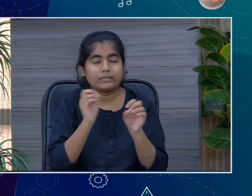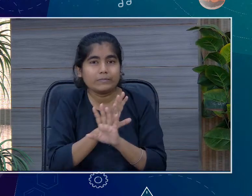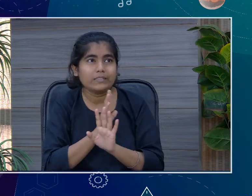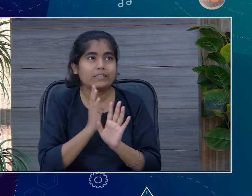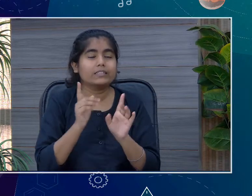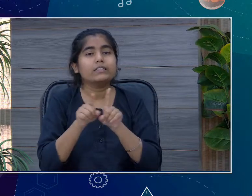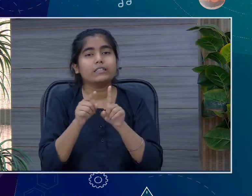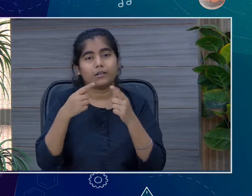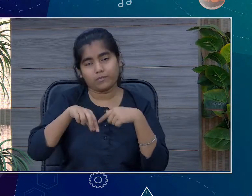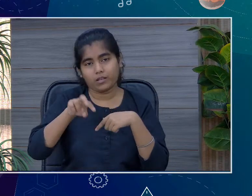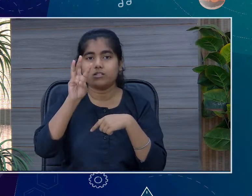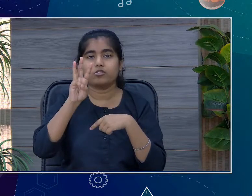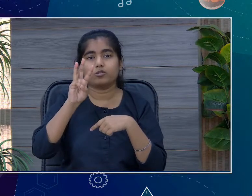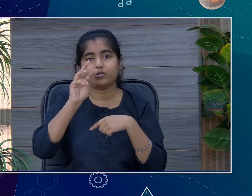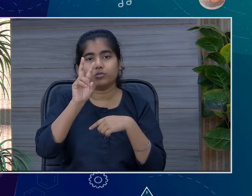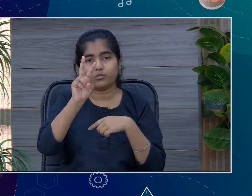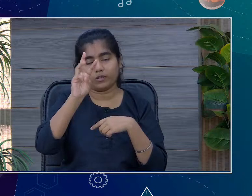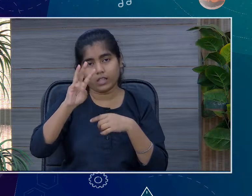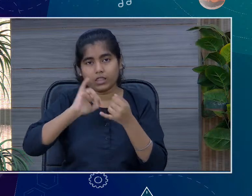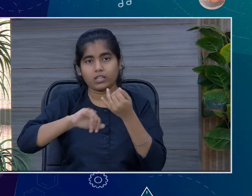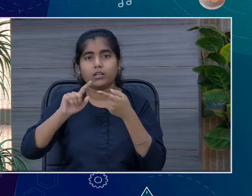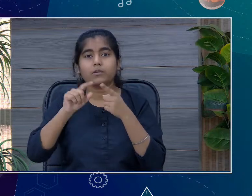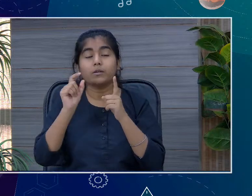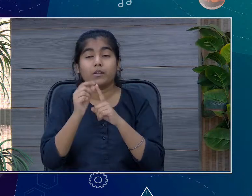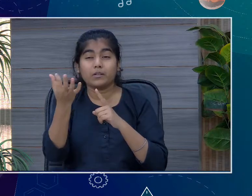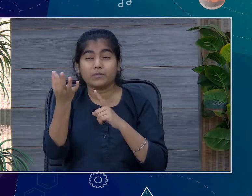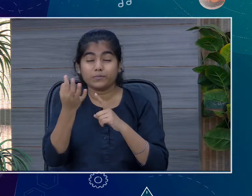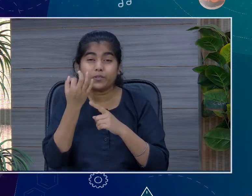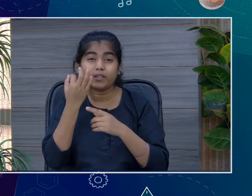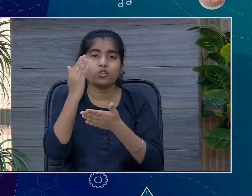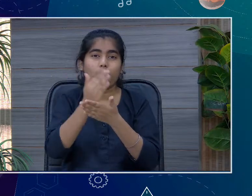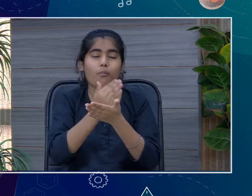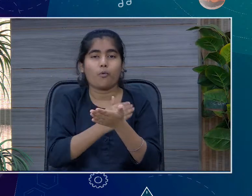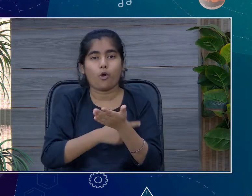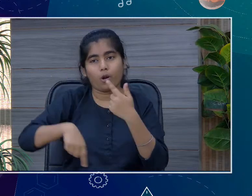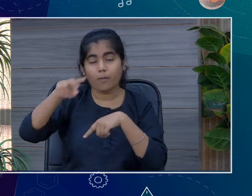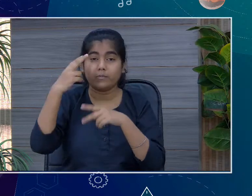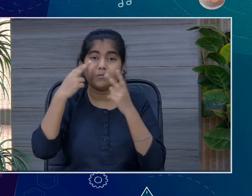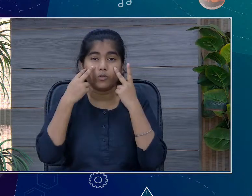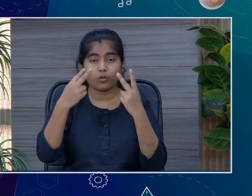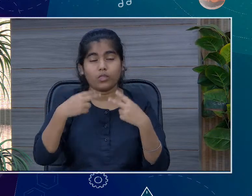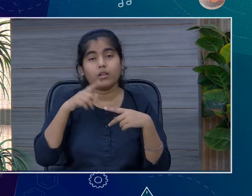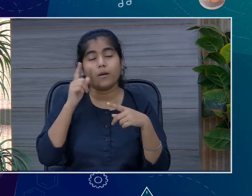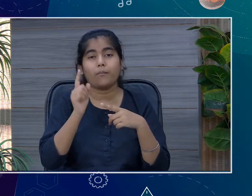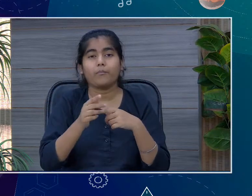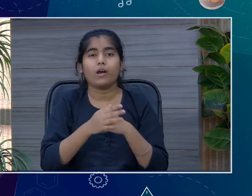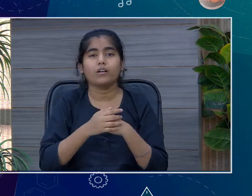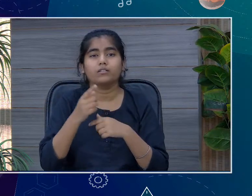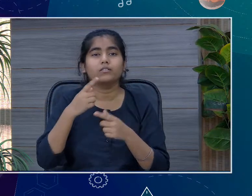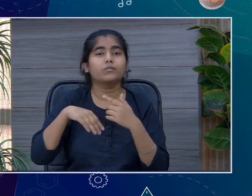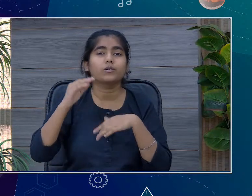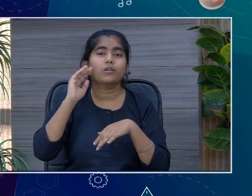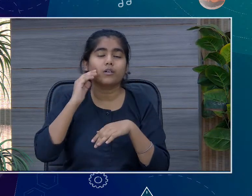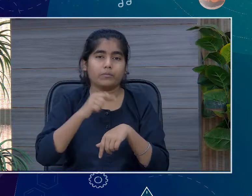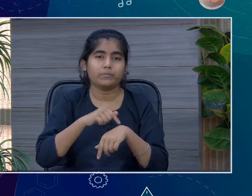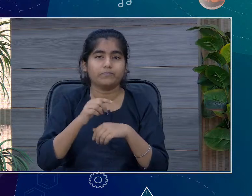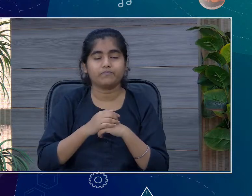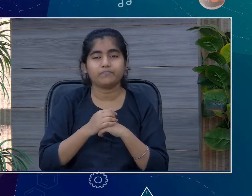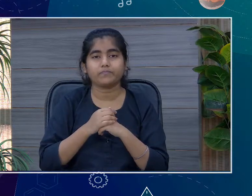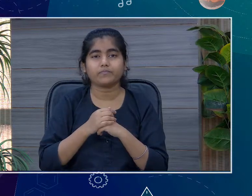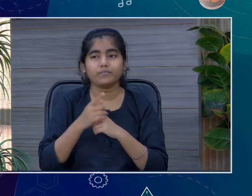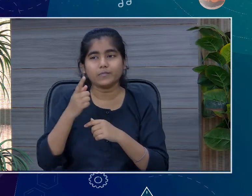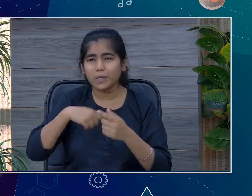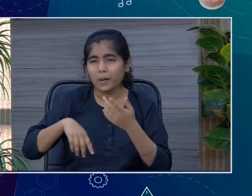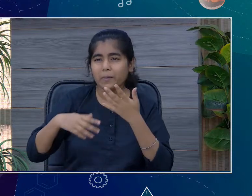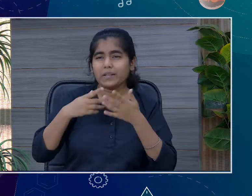23 सितंबर को एक खास कार्यक्रम इसके ऊपर लेकर आएंगे। आपको ज़रूर वो देखना है, क्या कुछ उसमें खास बातें हैं वो हमें उसी समय पता चलेंगी। लेकिन चलिए, माहौल तो बना ही दिया है आपने, कुछ